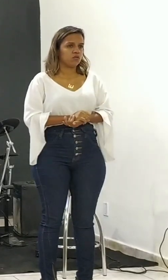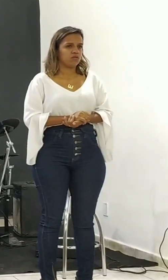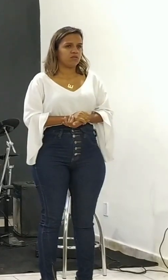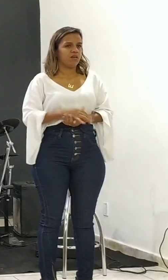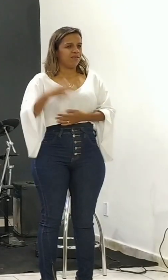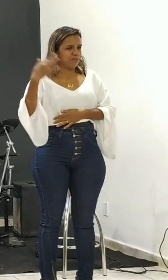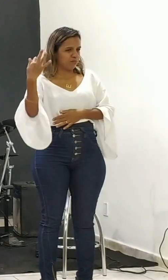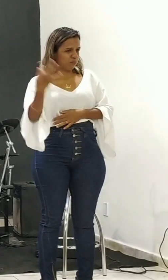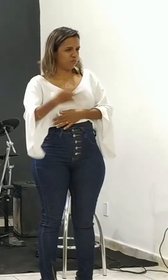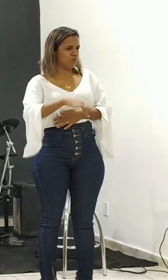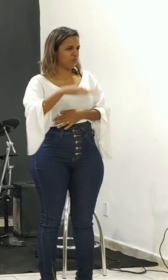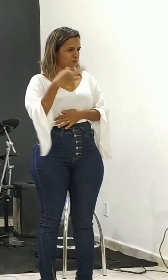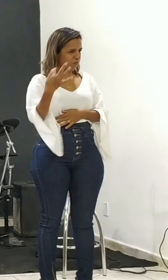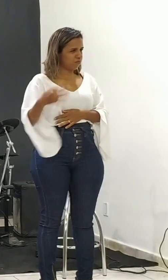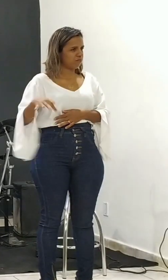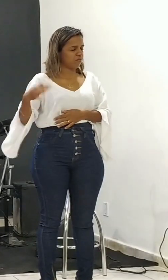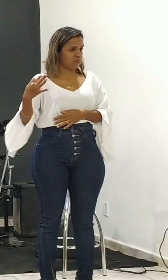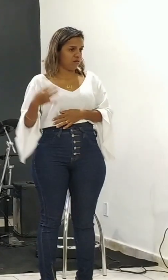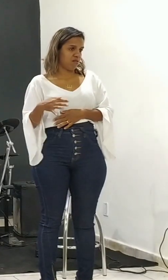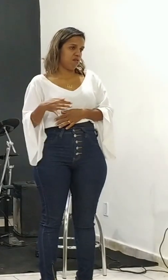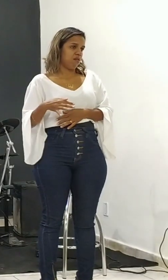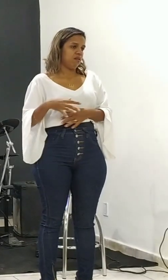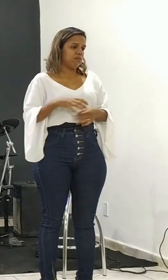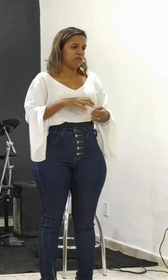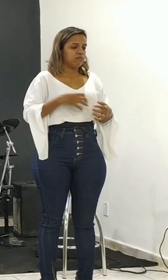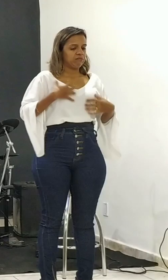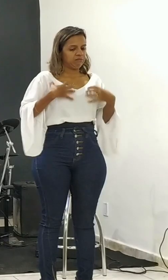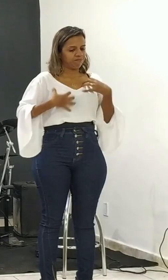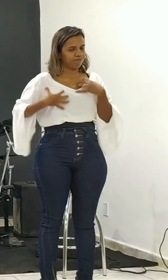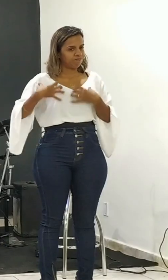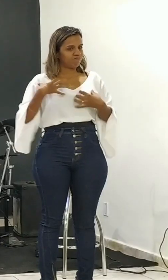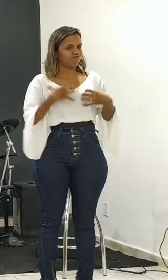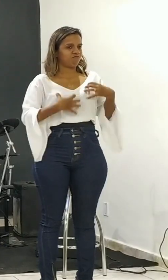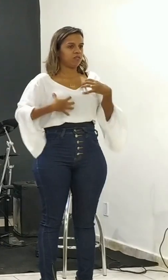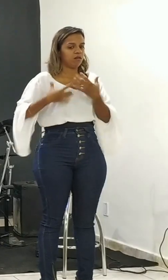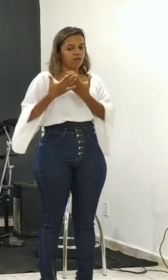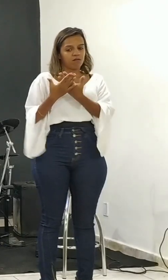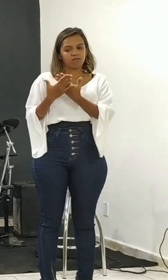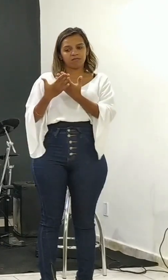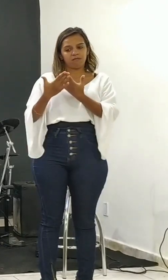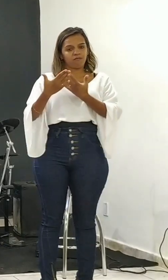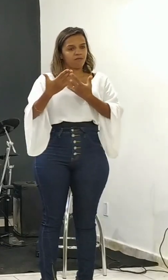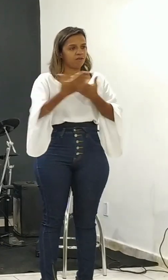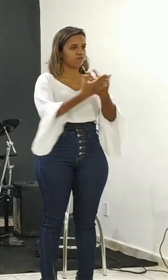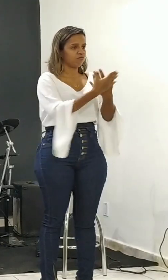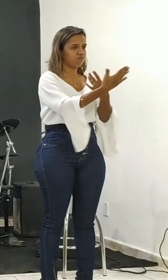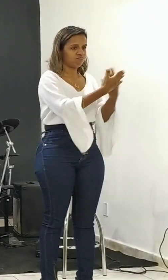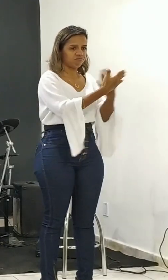as dores, as aflições nos afastam das pessoas.